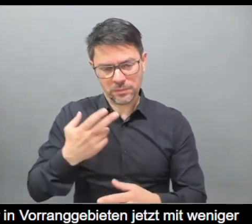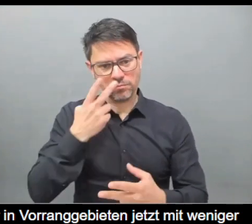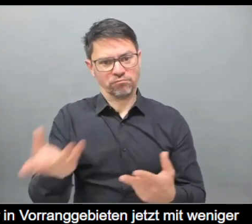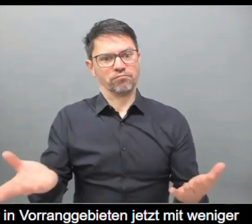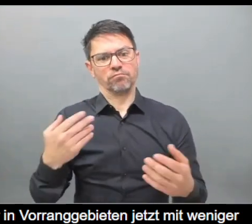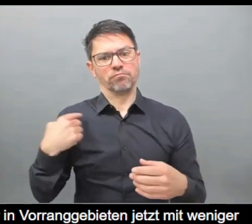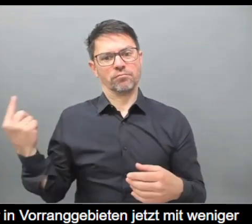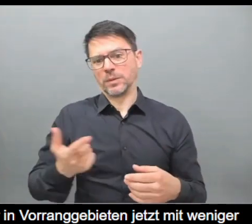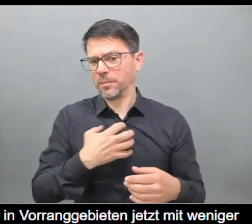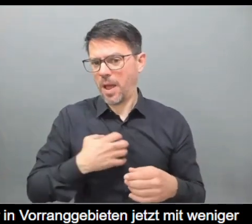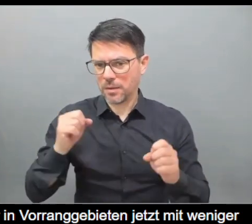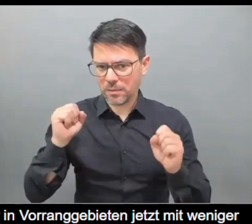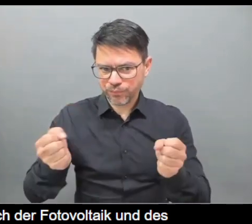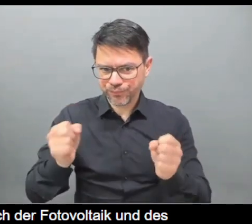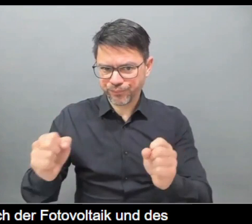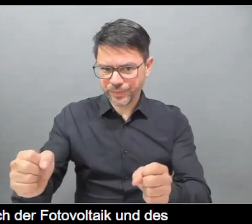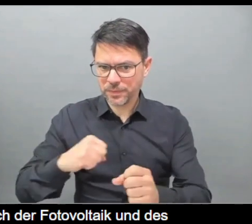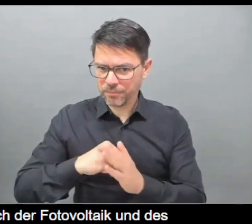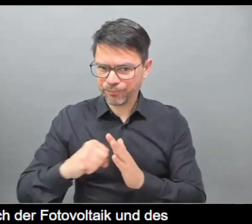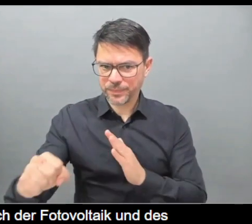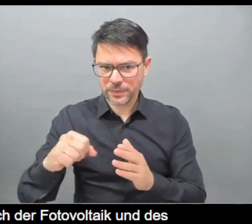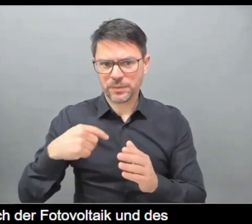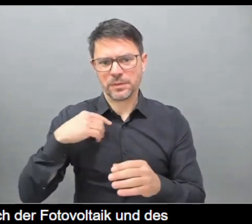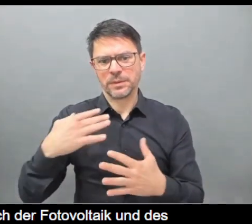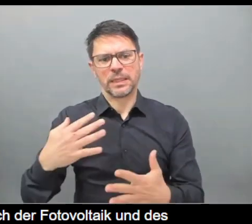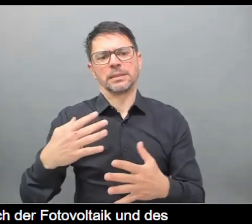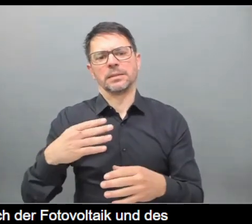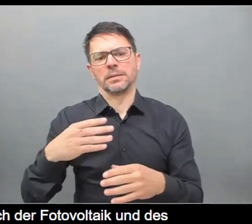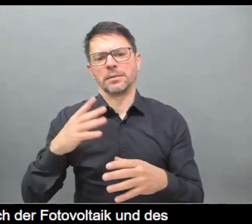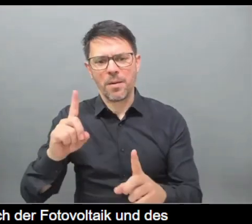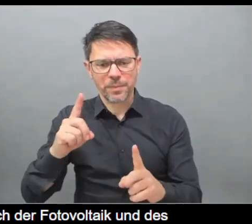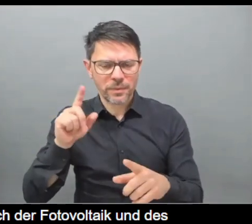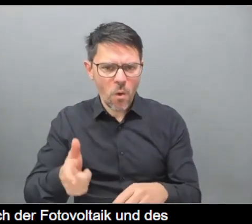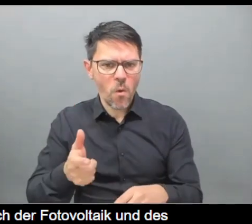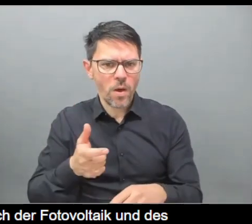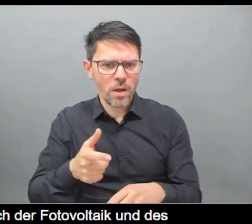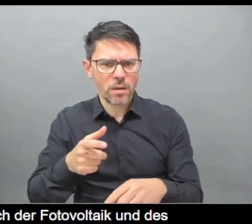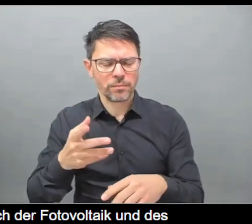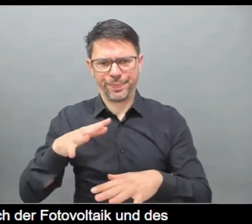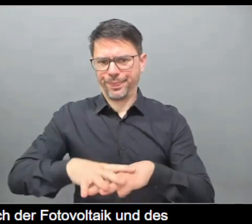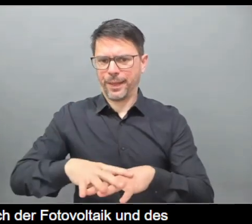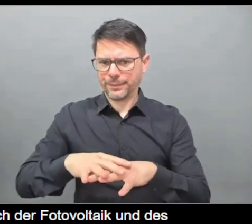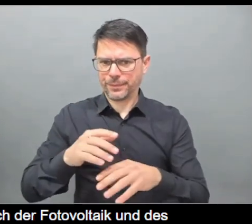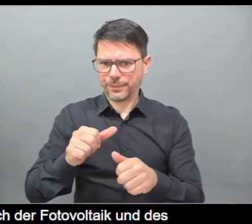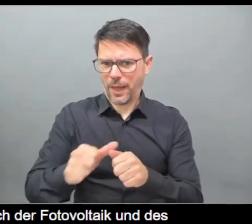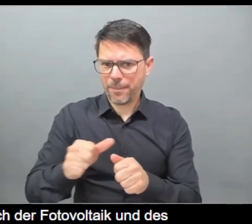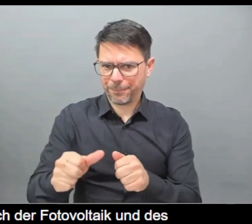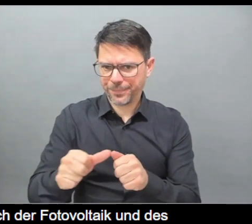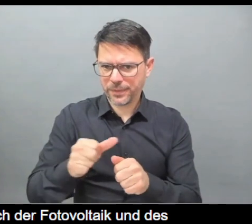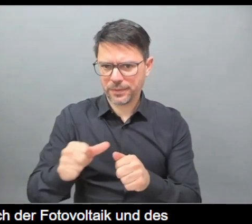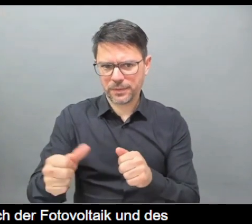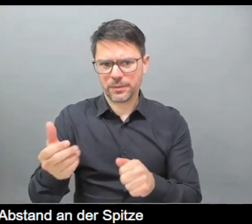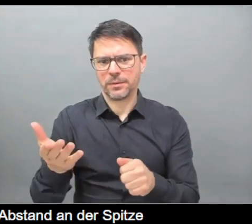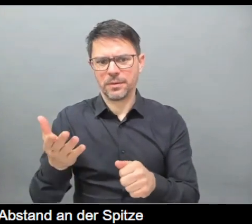abtransportiert werden. Und wir sehen, dass hier einfach so viele organisatorische Dinge abzuleisten sind. Und auch in der